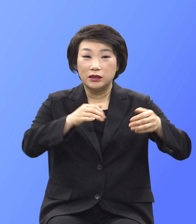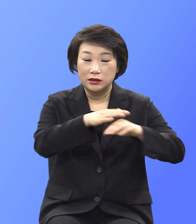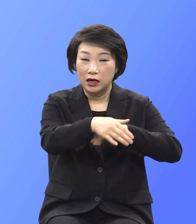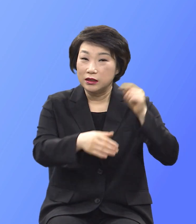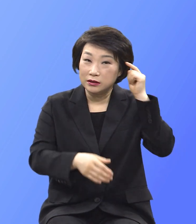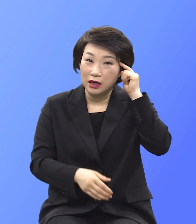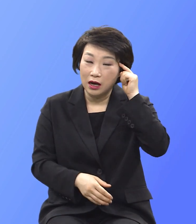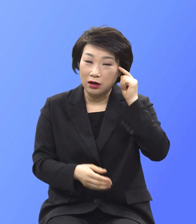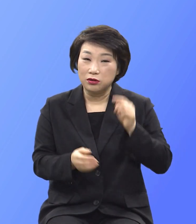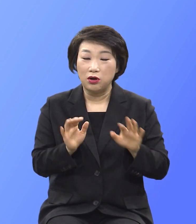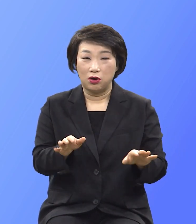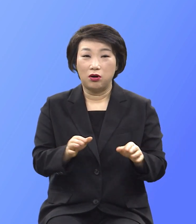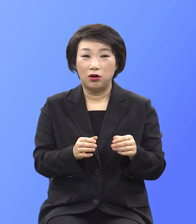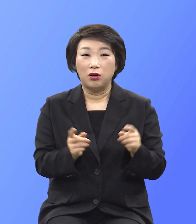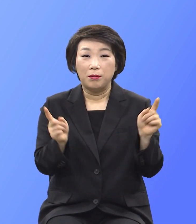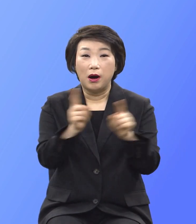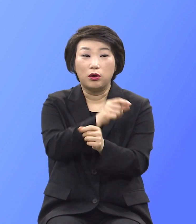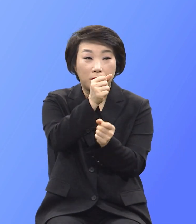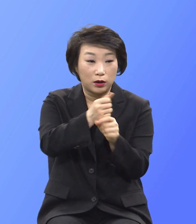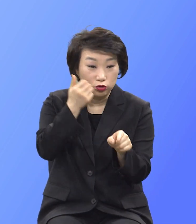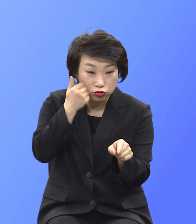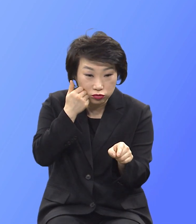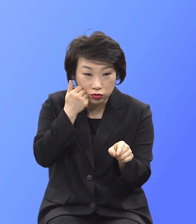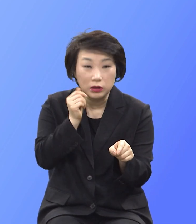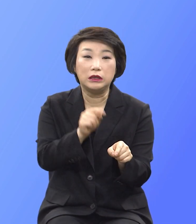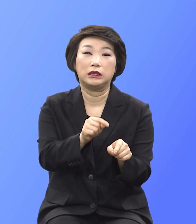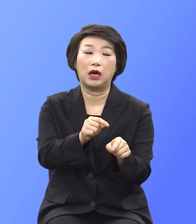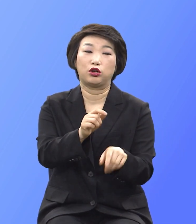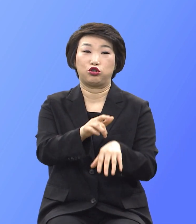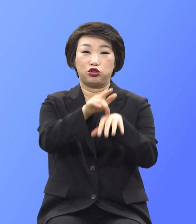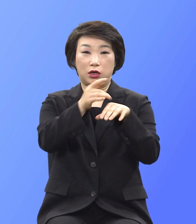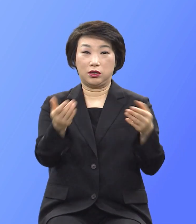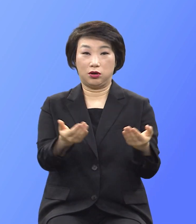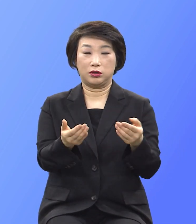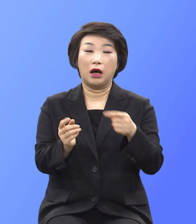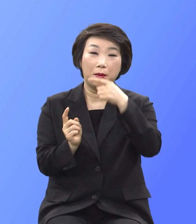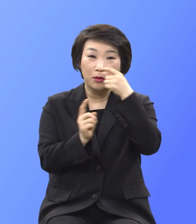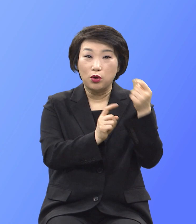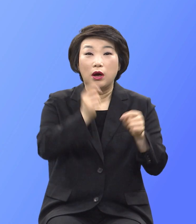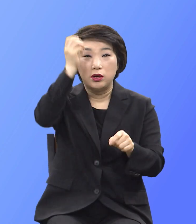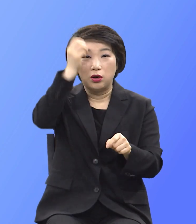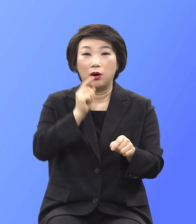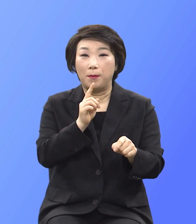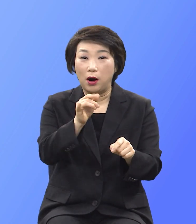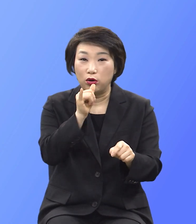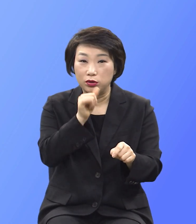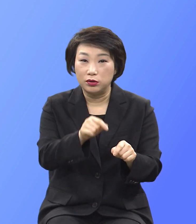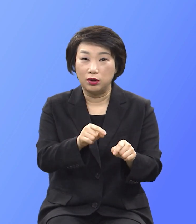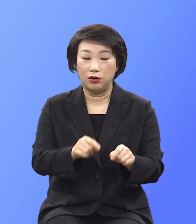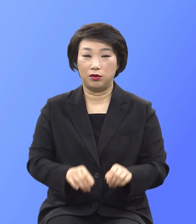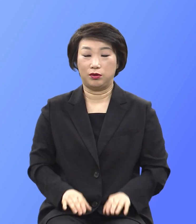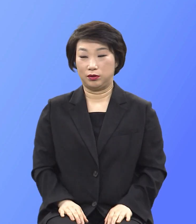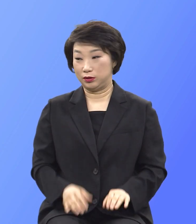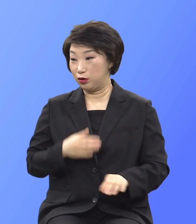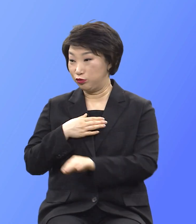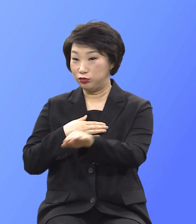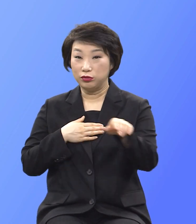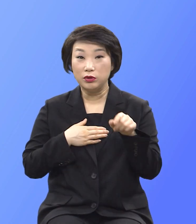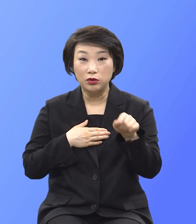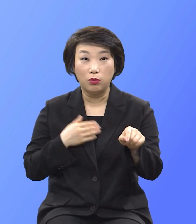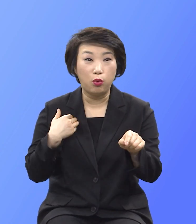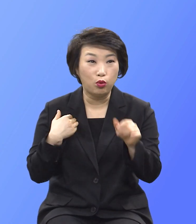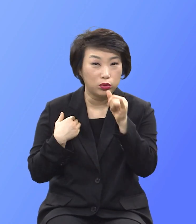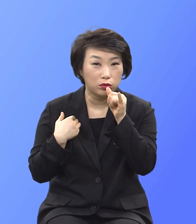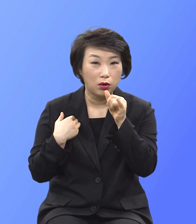세속적인 생각으로 떠나게 하는 힘이 누구냐? 이게 귀신 역사, 미혹의 영이라고 말했어요. 근데 본인은